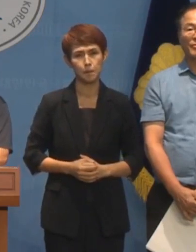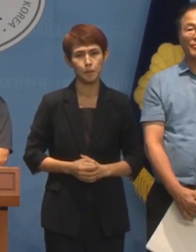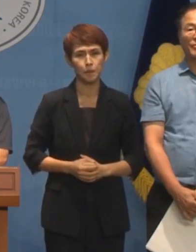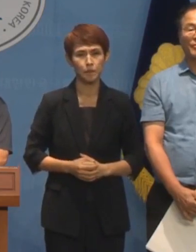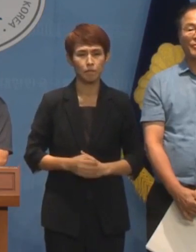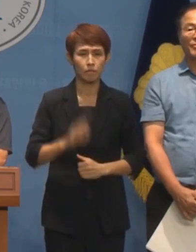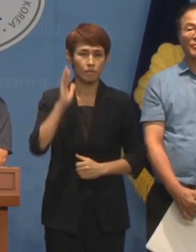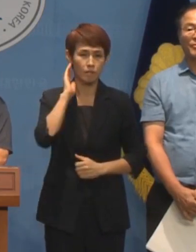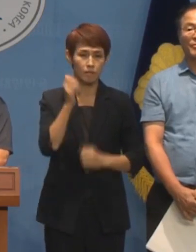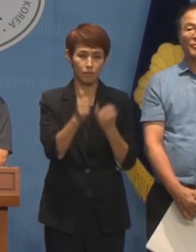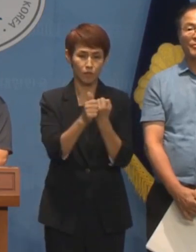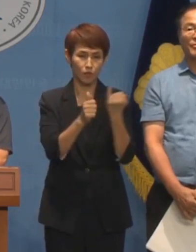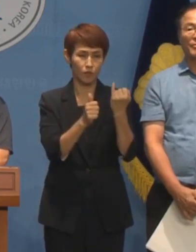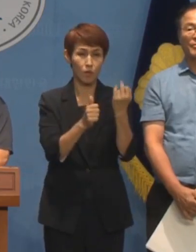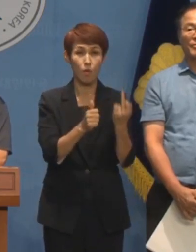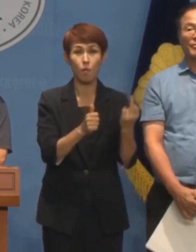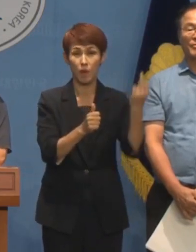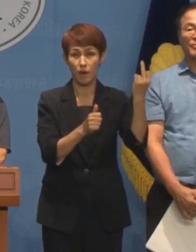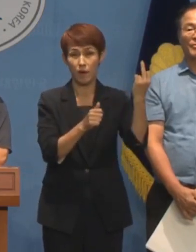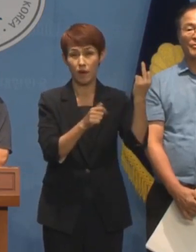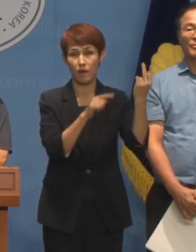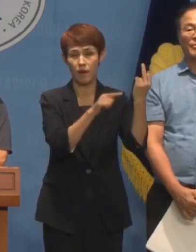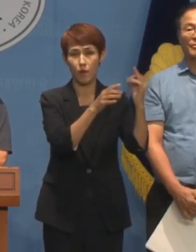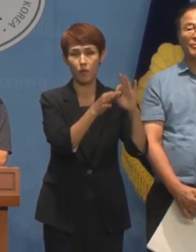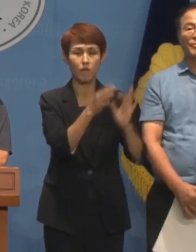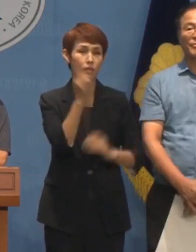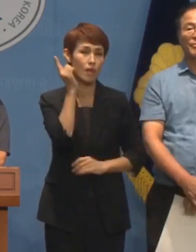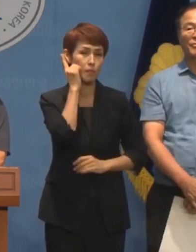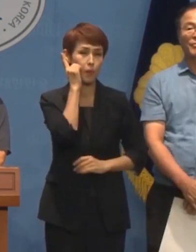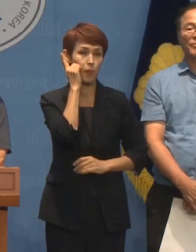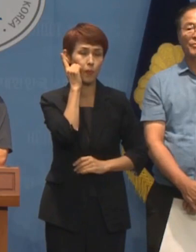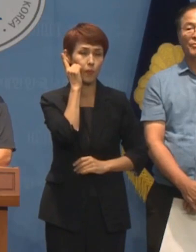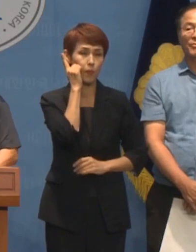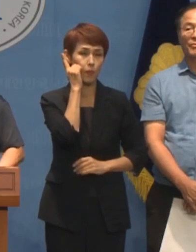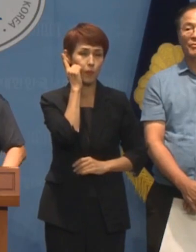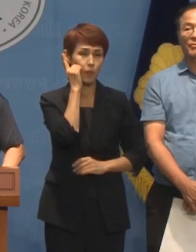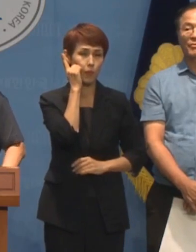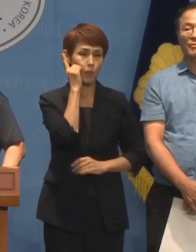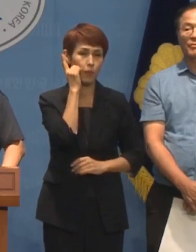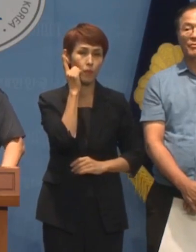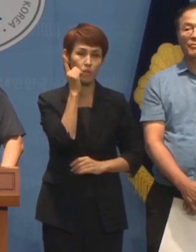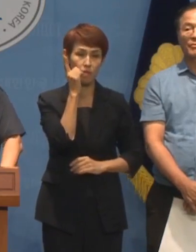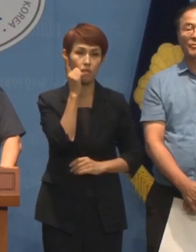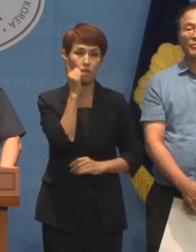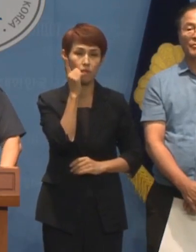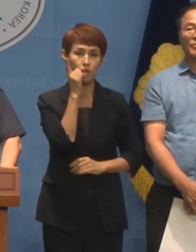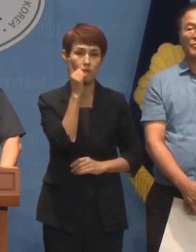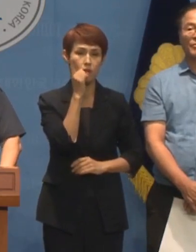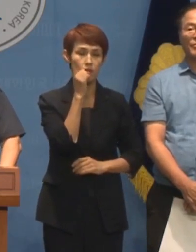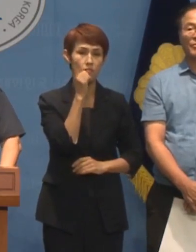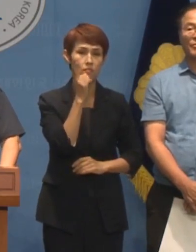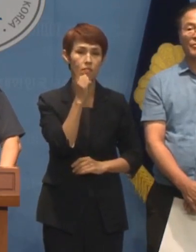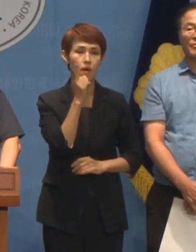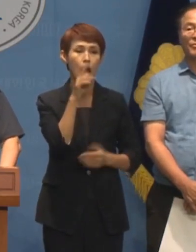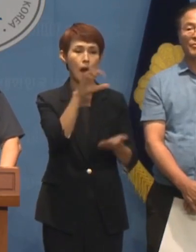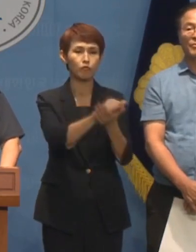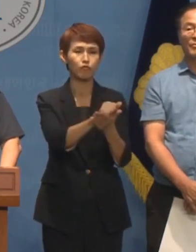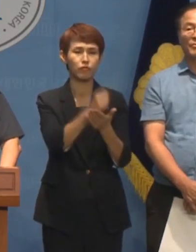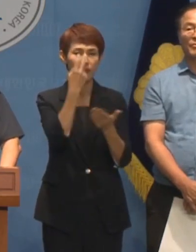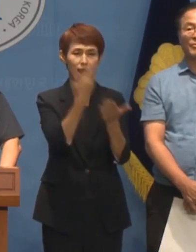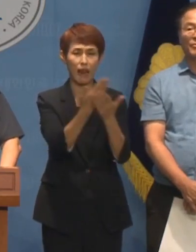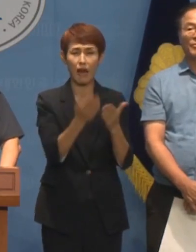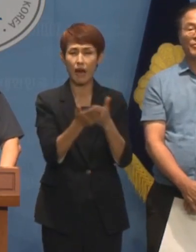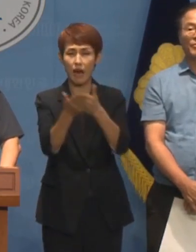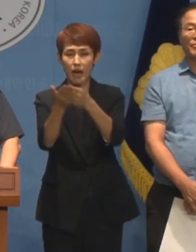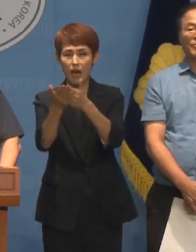김건희 오빠 공직구 비리 주범 휴대폰 압수수색 3번이나 정치검찰이 기각했습니다. 결국 공무원들